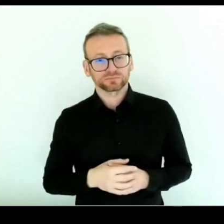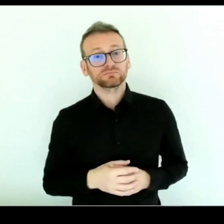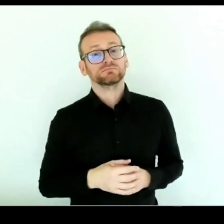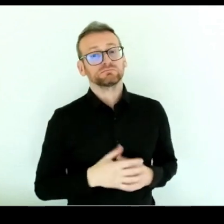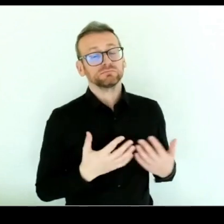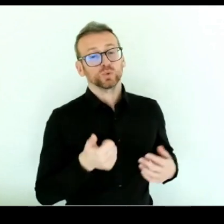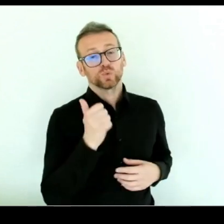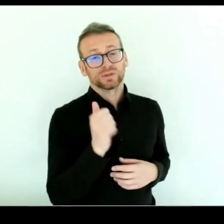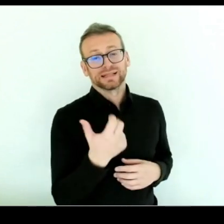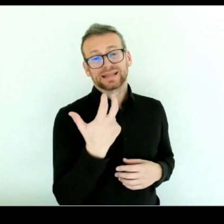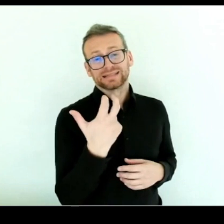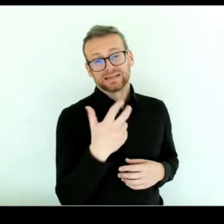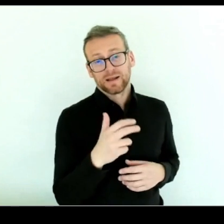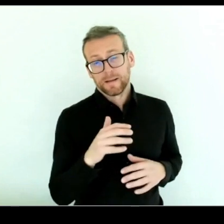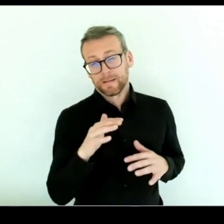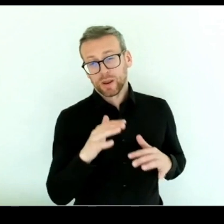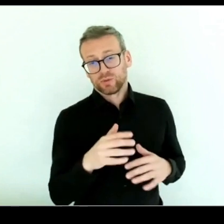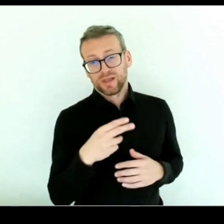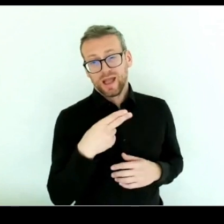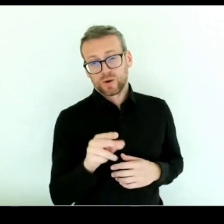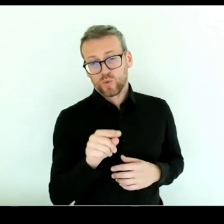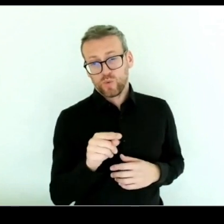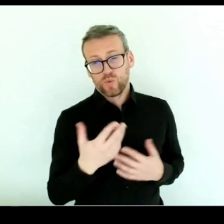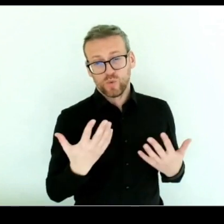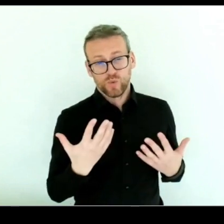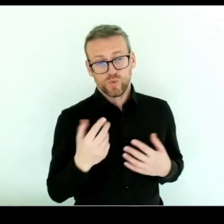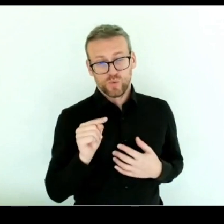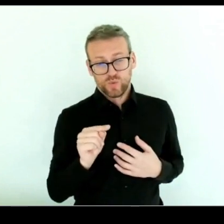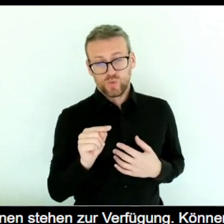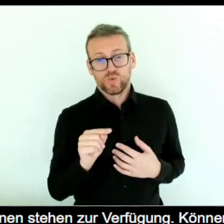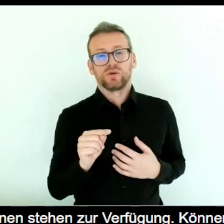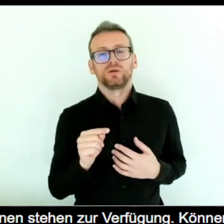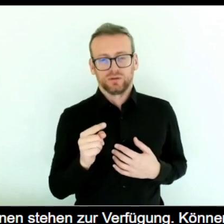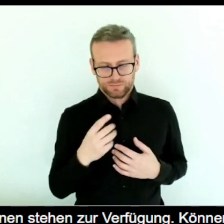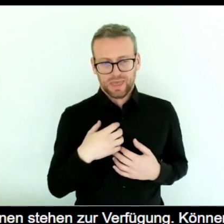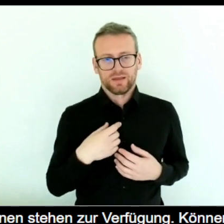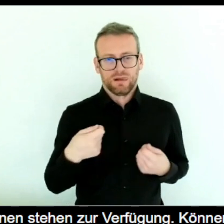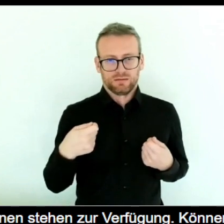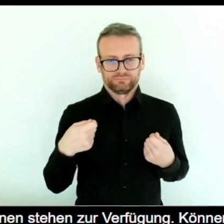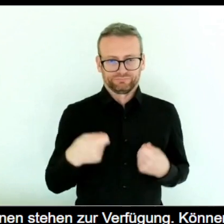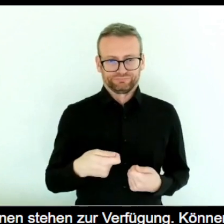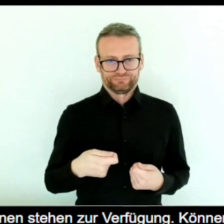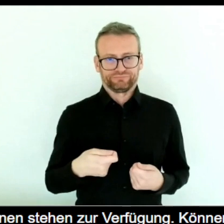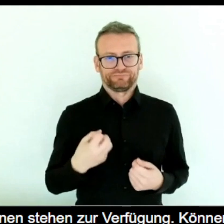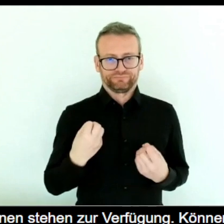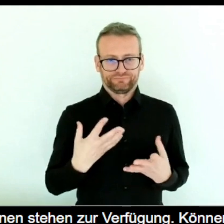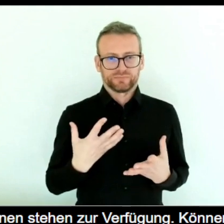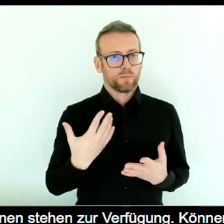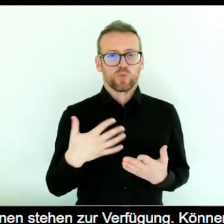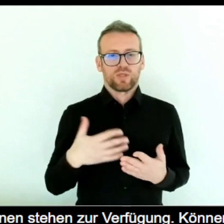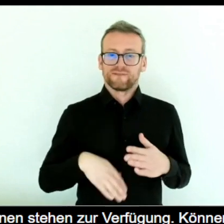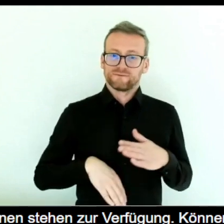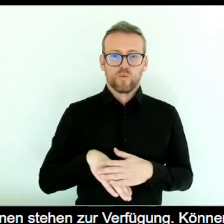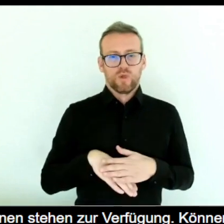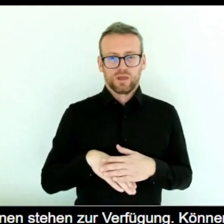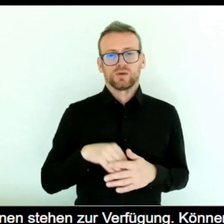Wir sind mal gestartet. Da kostet die ein Masten einige hunderttausend Euro. Mittlerweile kostet er fast eine Million Euro aufgrund der